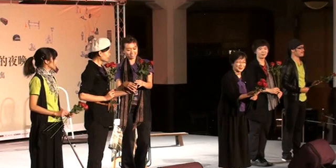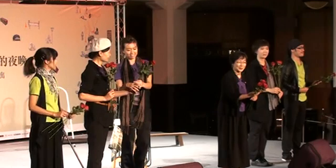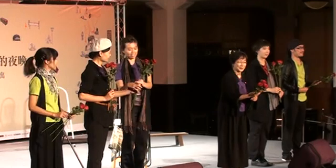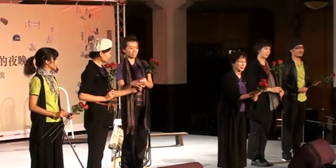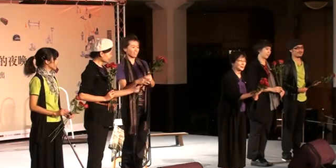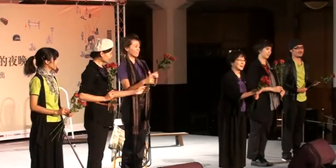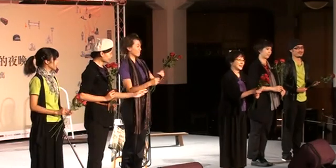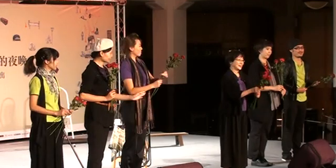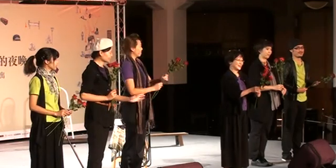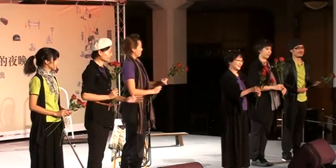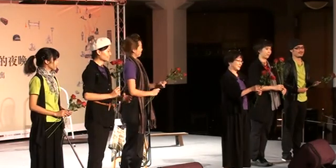的读者。